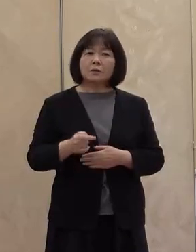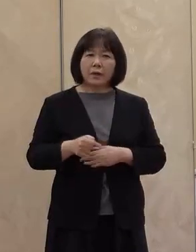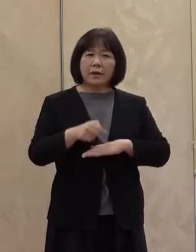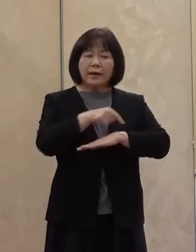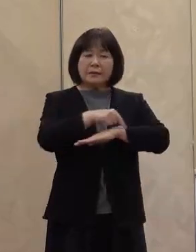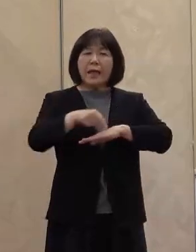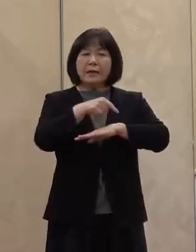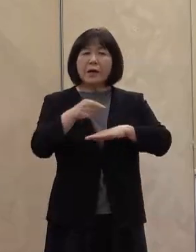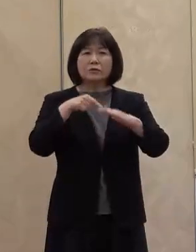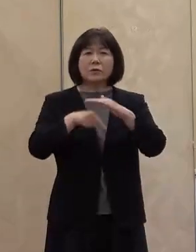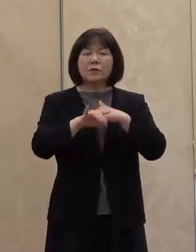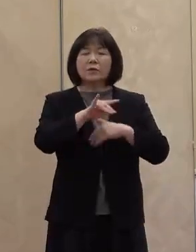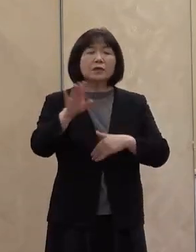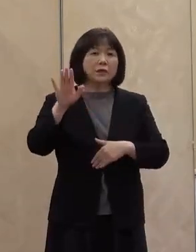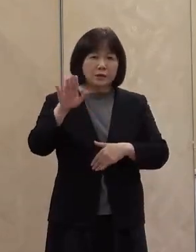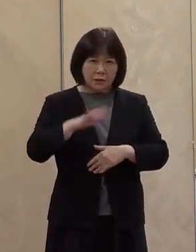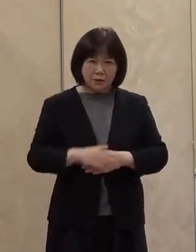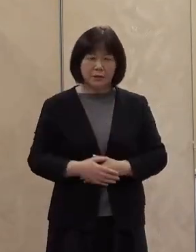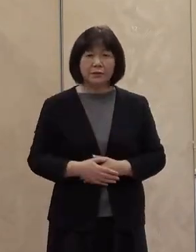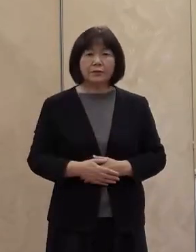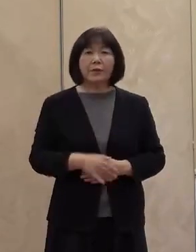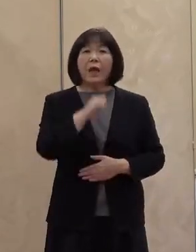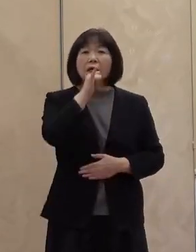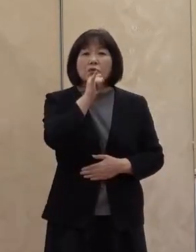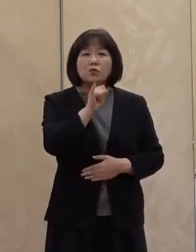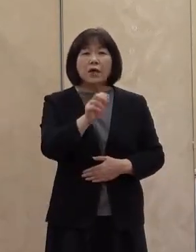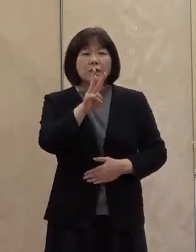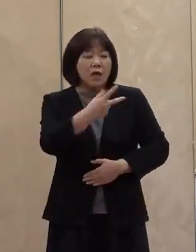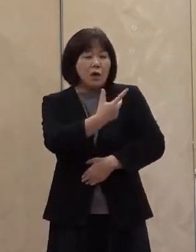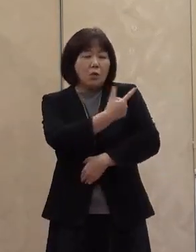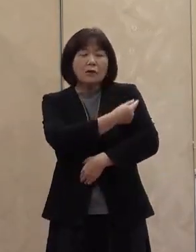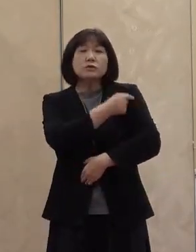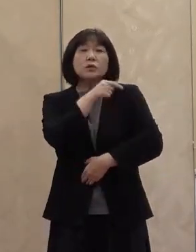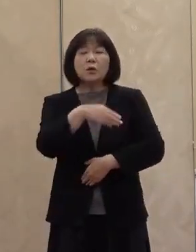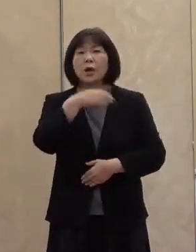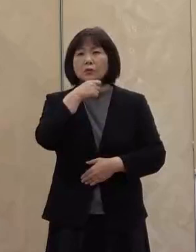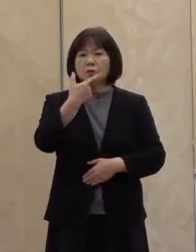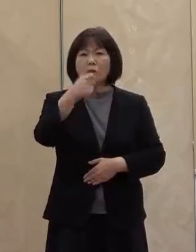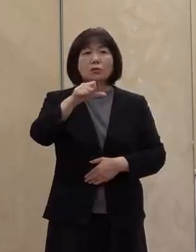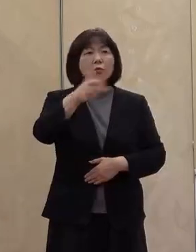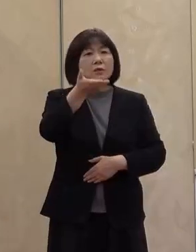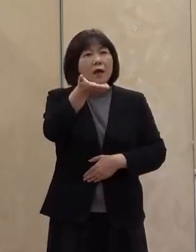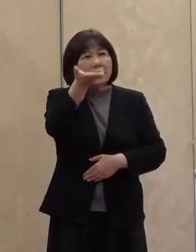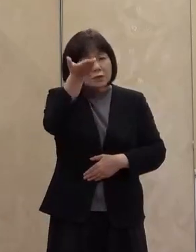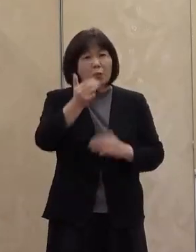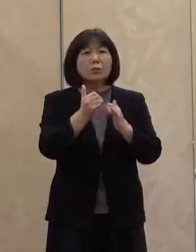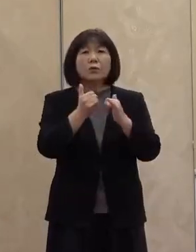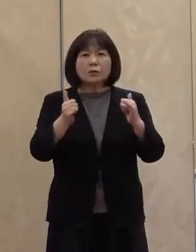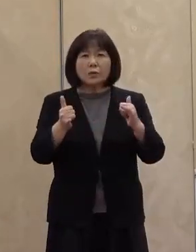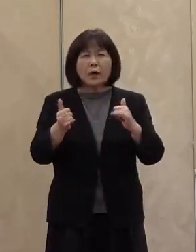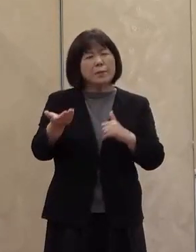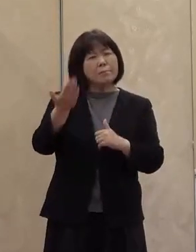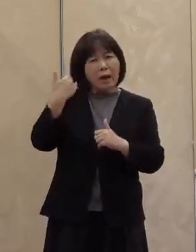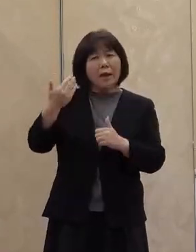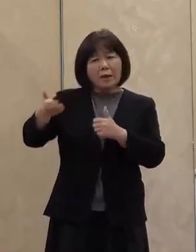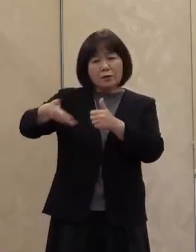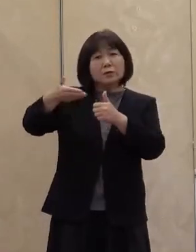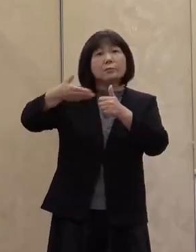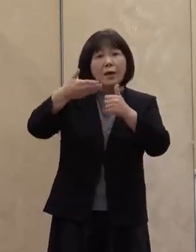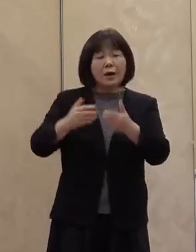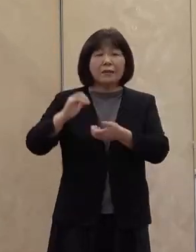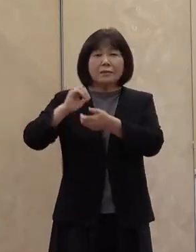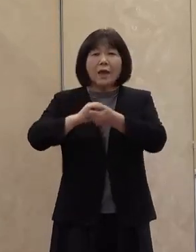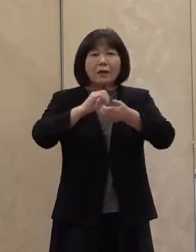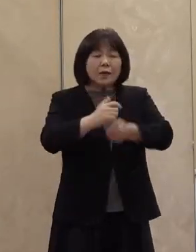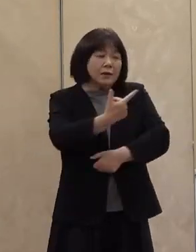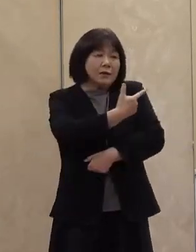の意義にしています。でこのインフルエンザワクチンというのは、65歳以上の方はもともと推奨されて定期接種になっています。